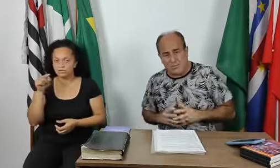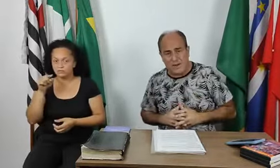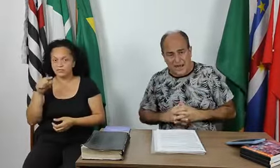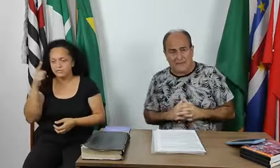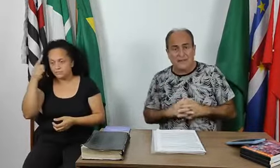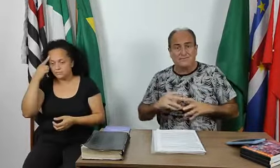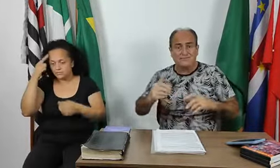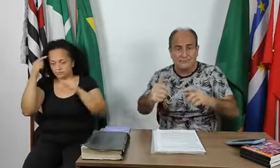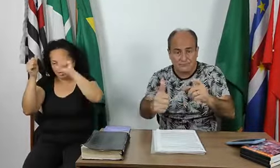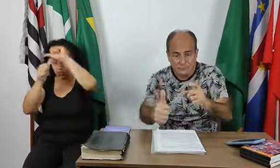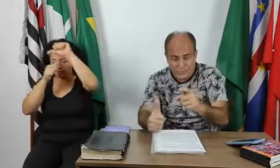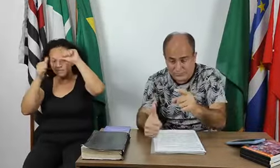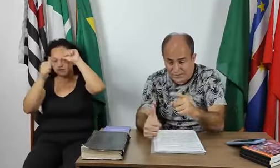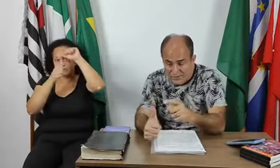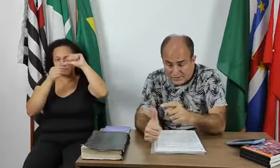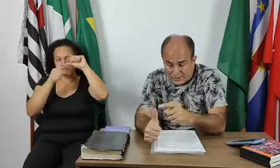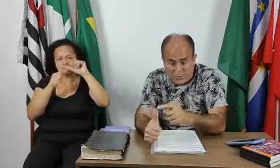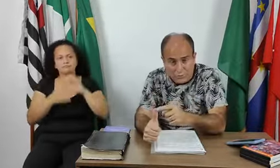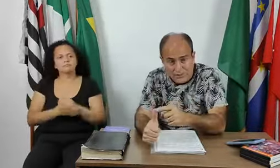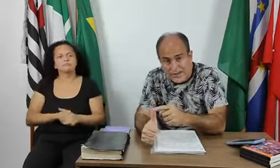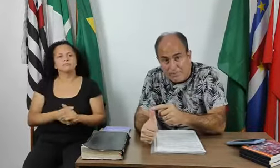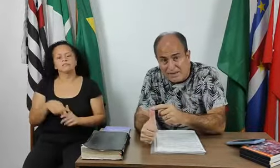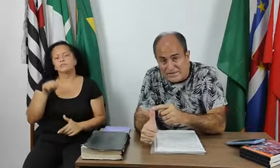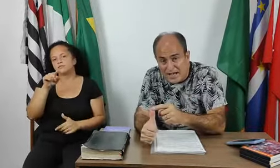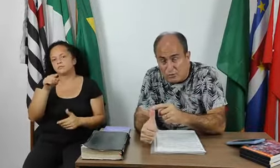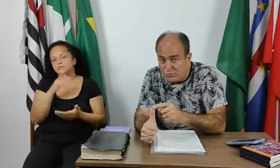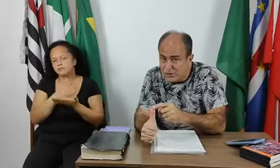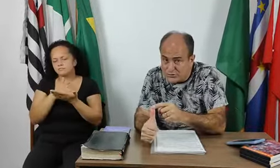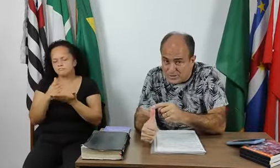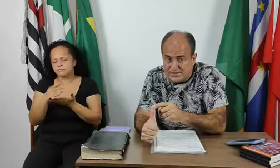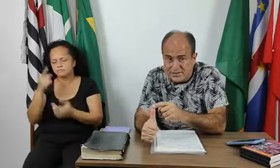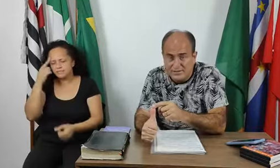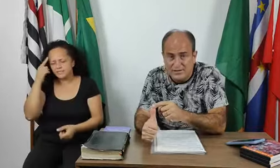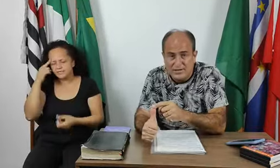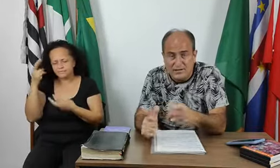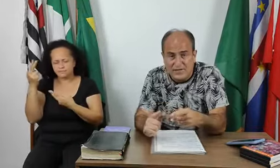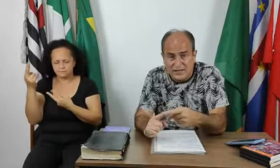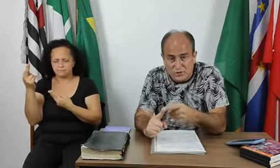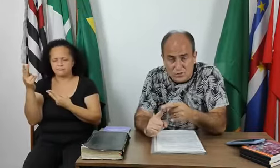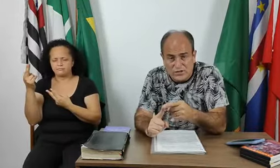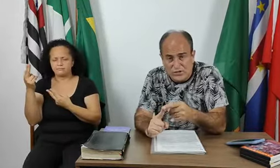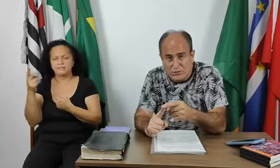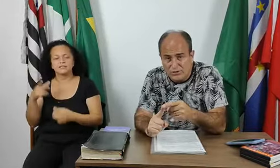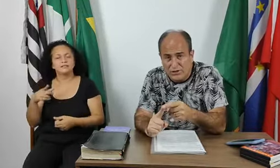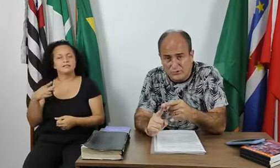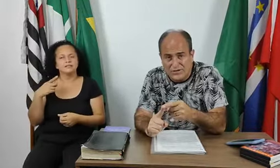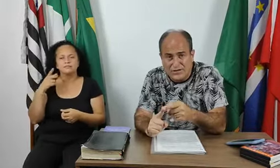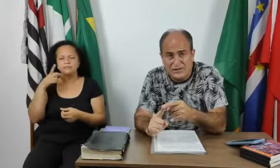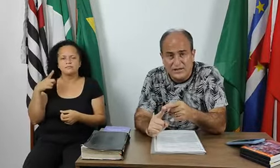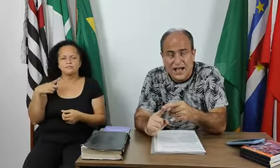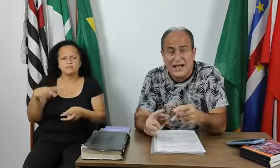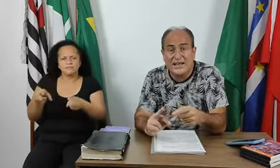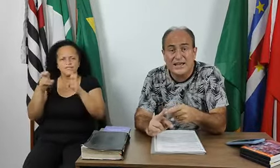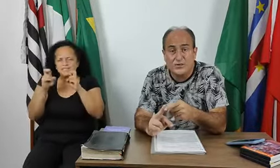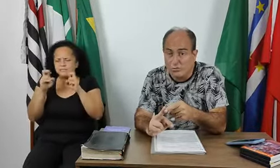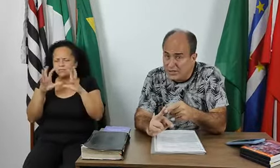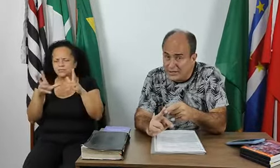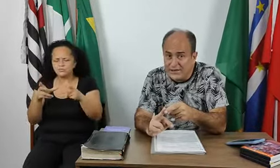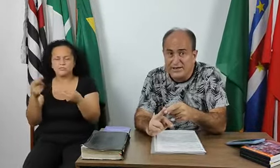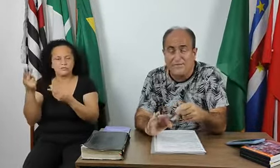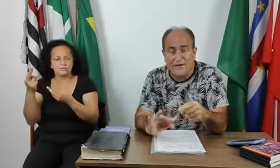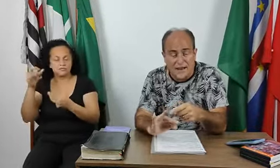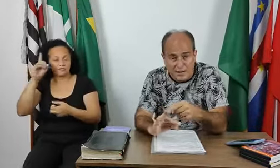pela palavra, você vai começar a pensar como Deus pensa, a ver as coisas como Deus vê, a crer como